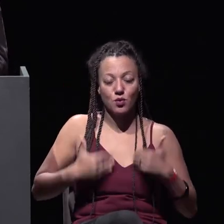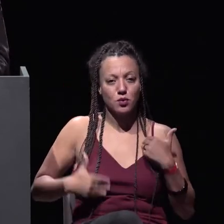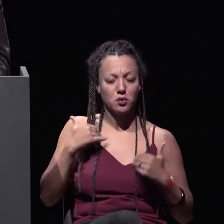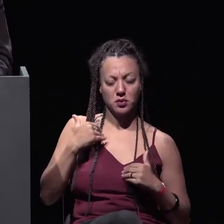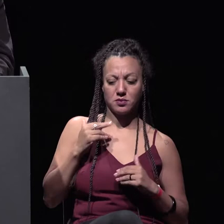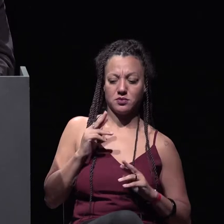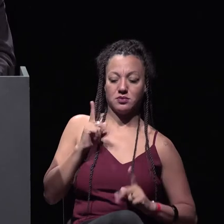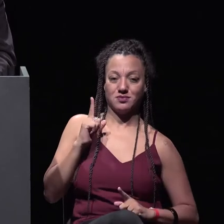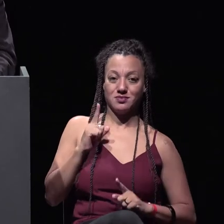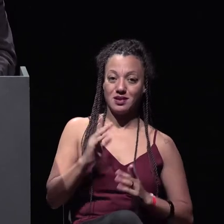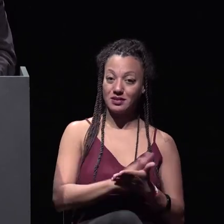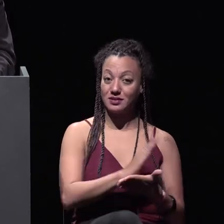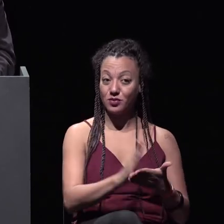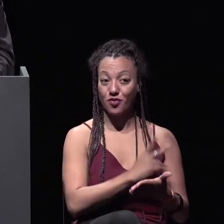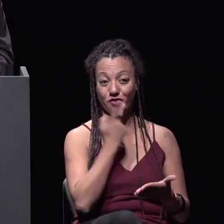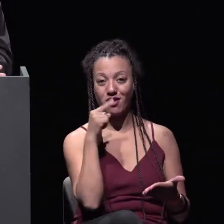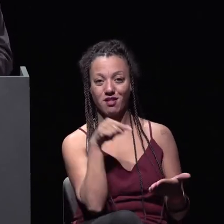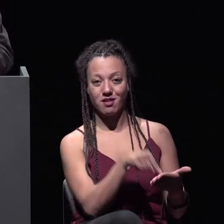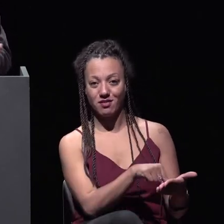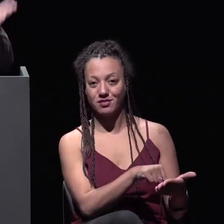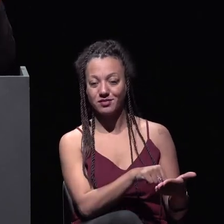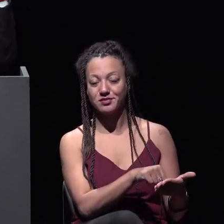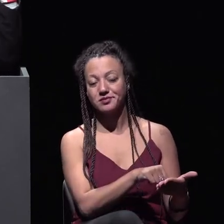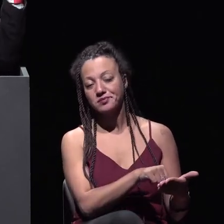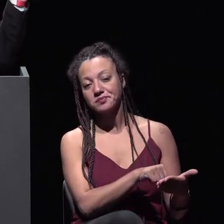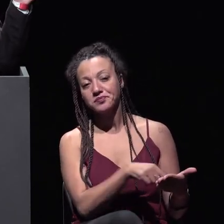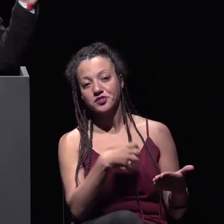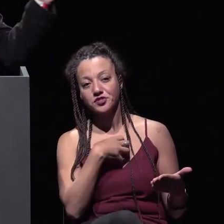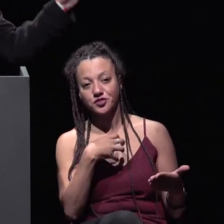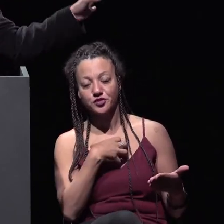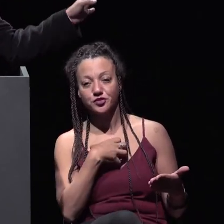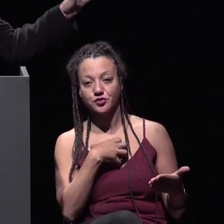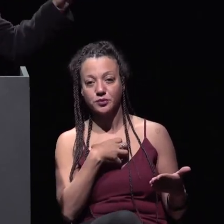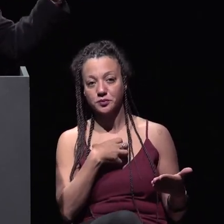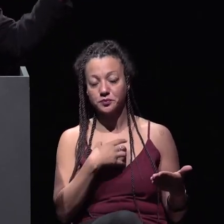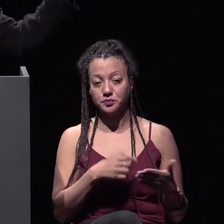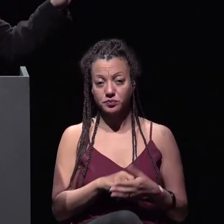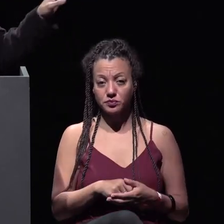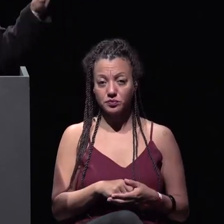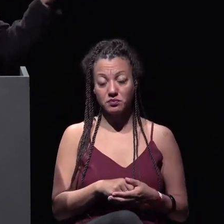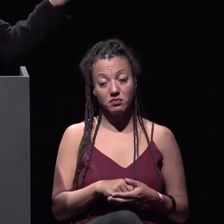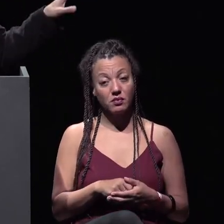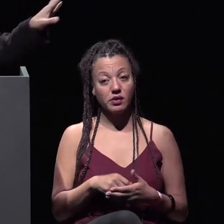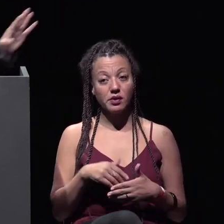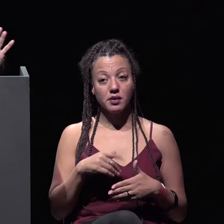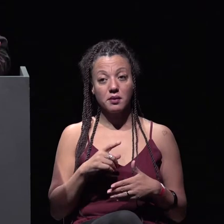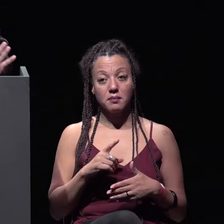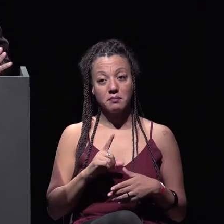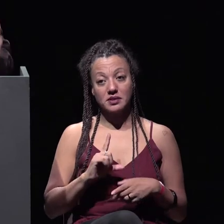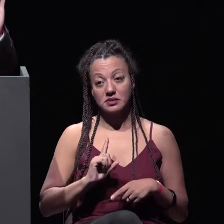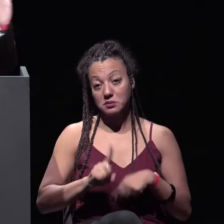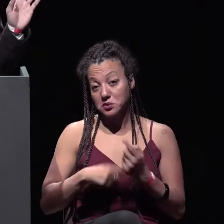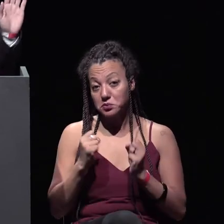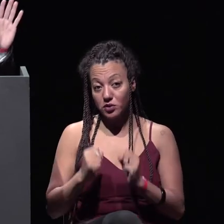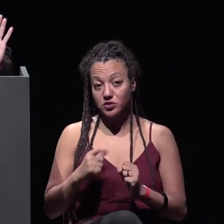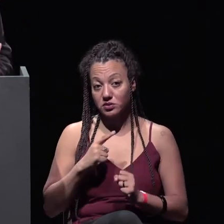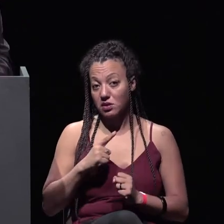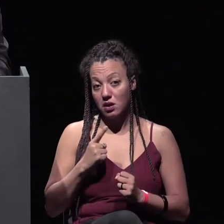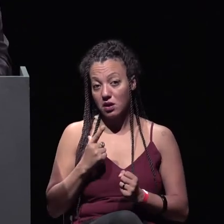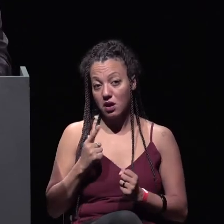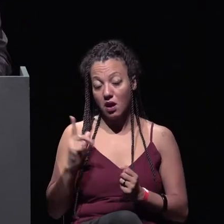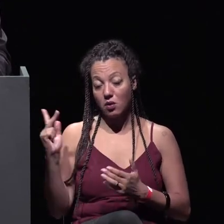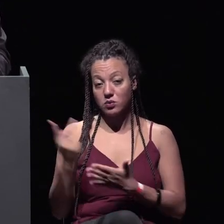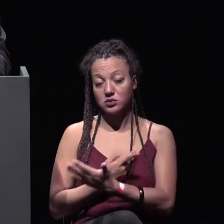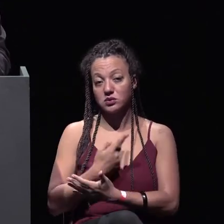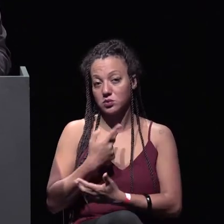ela foi tratada dessa forma já e depois a gente pode pensar que não que pode até haver tido uma outra interferência visual que é o caminho que